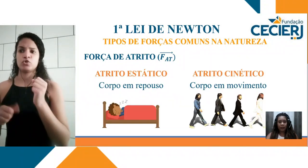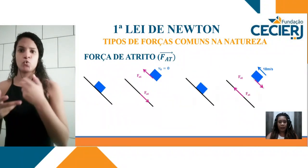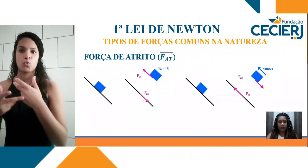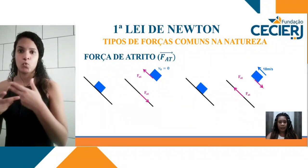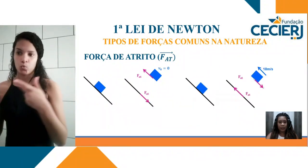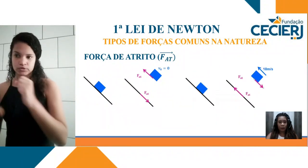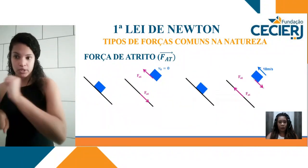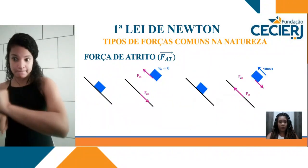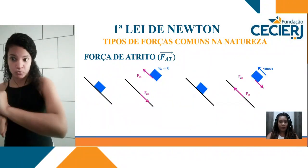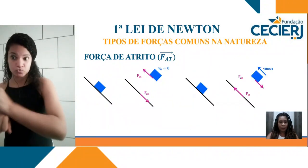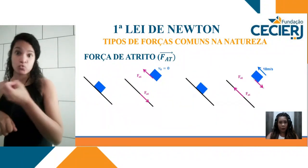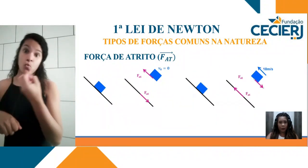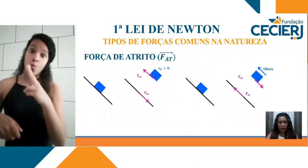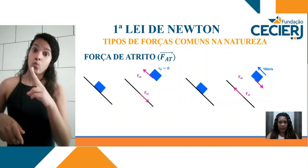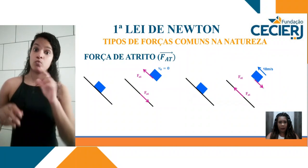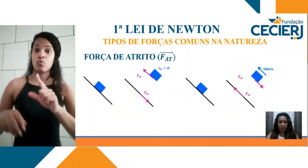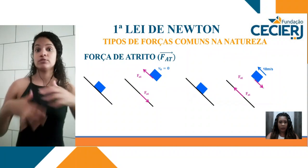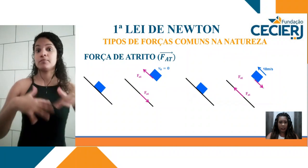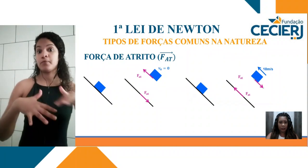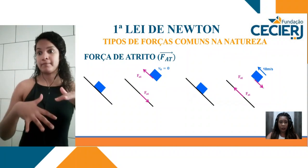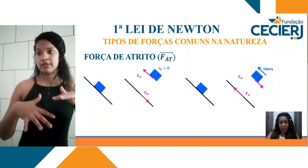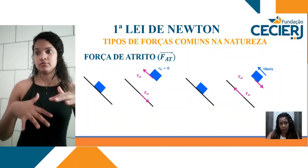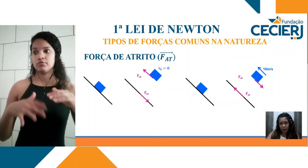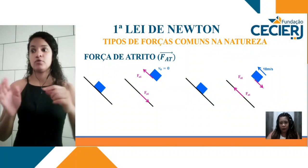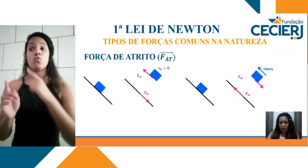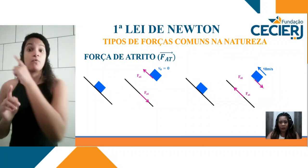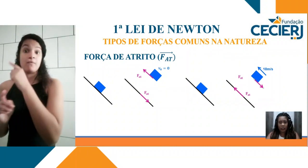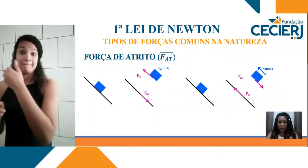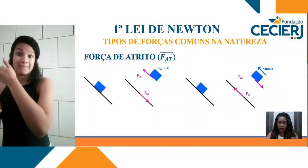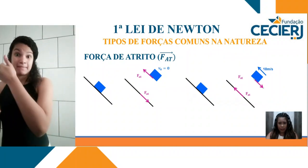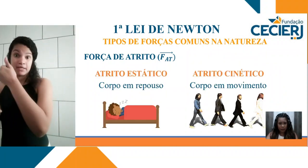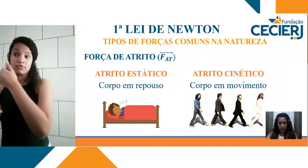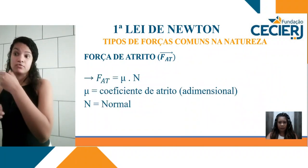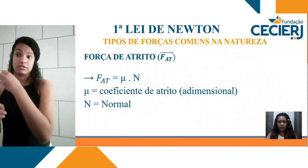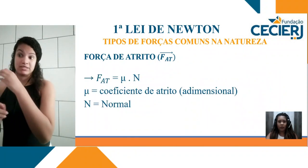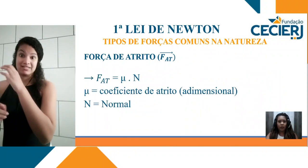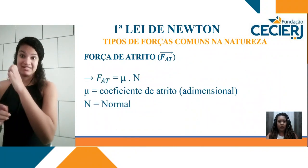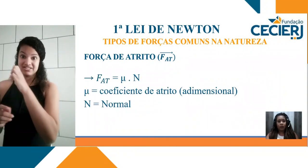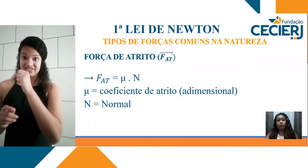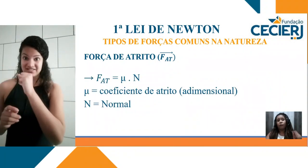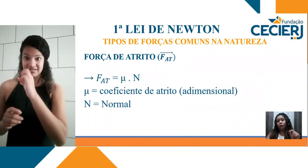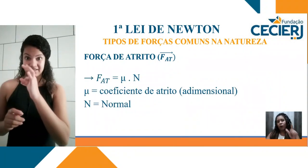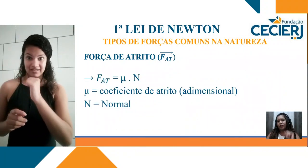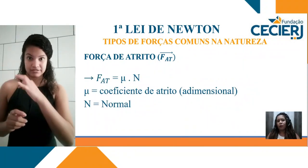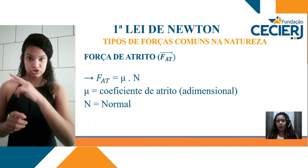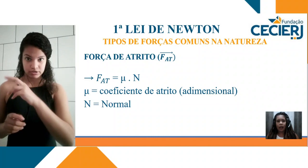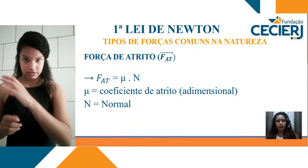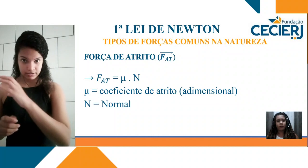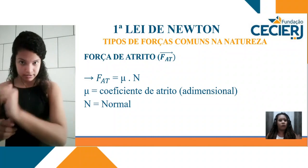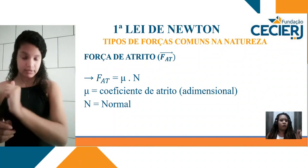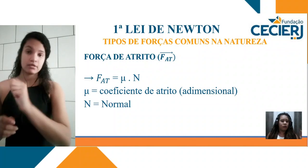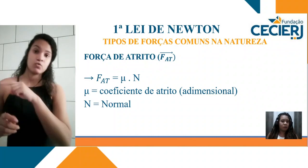Então aqui nesse exemplo, o primeiro corpo seria uma força de atrito estática, o segundo uma força de atrito cinética. Forma de